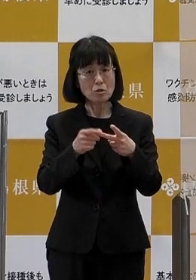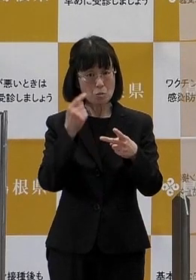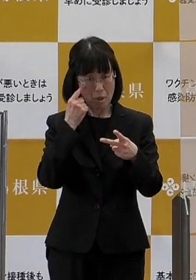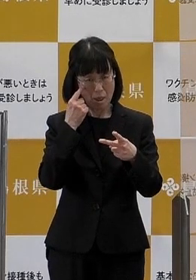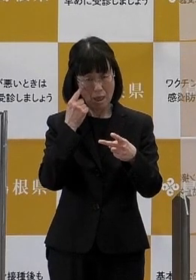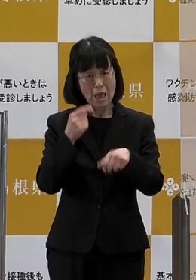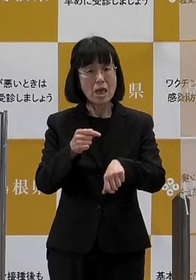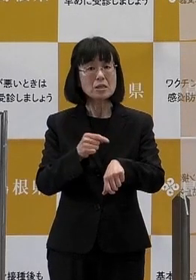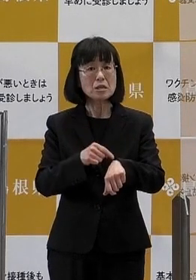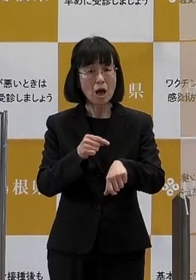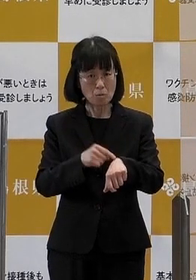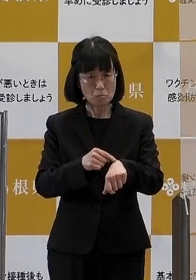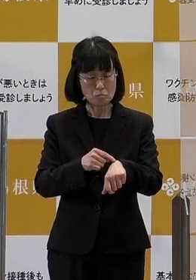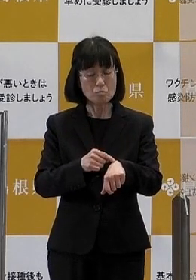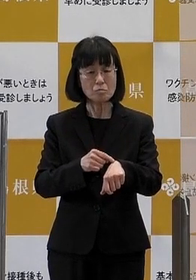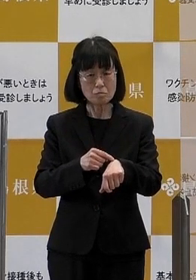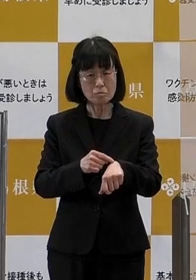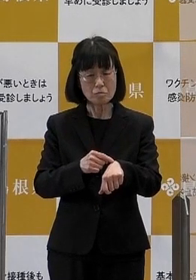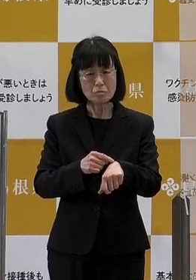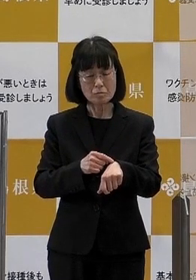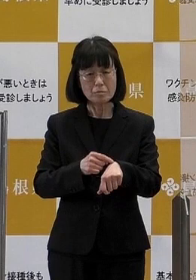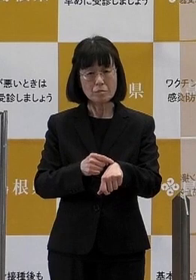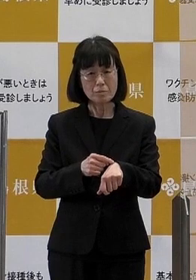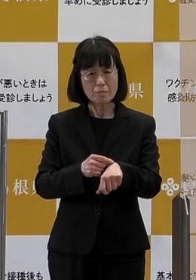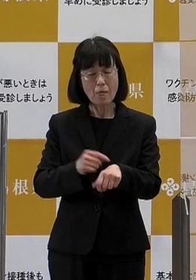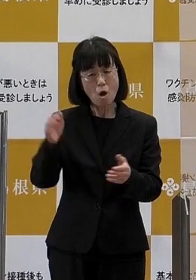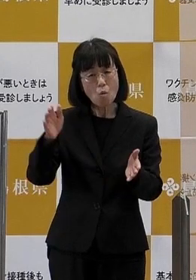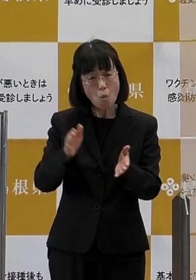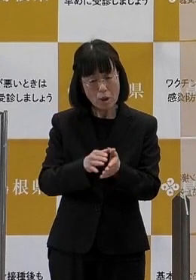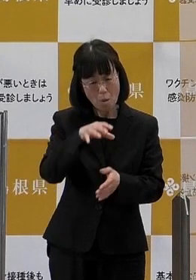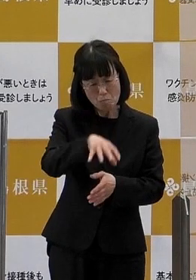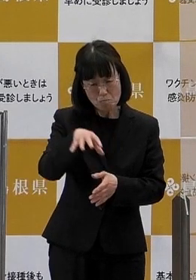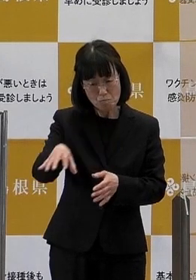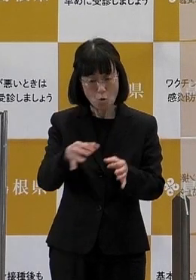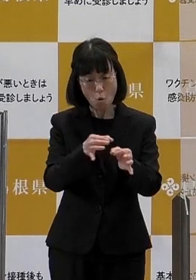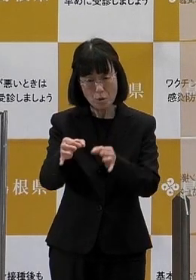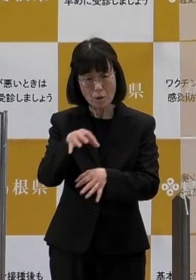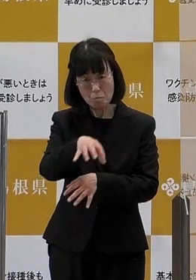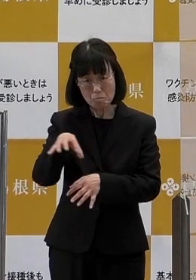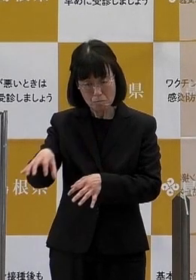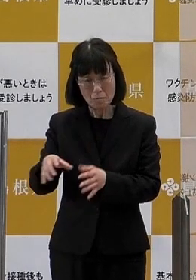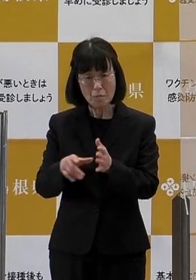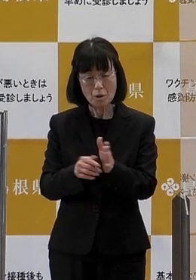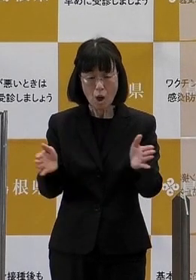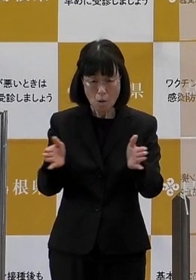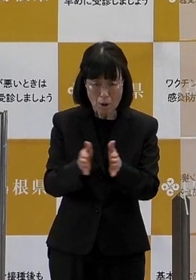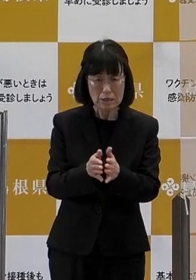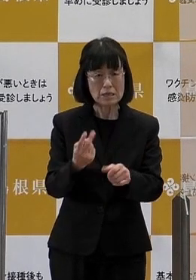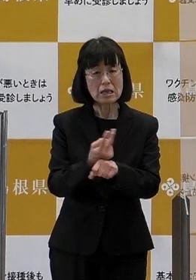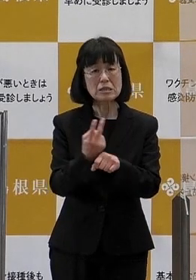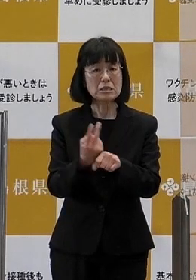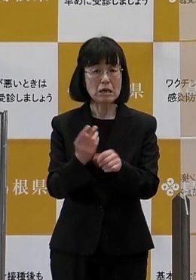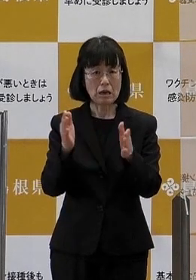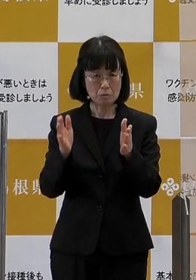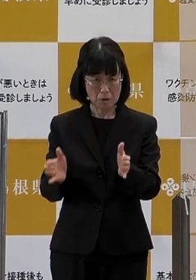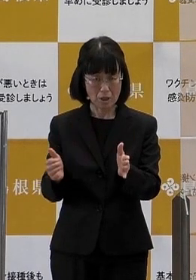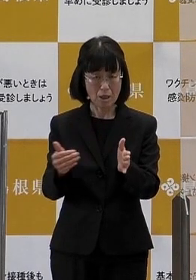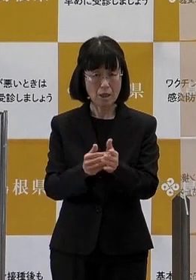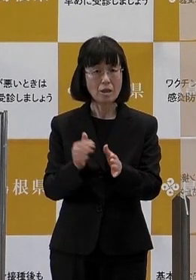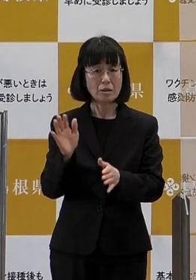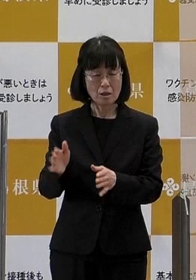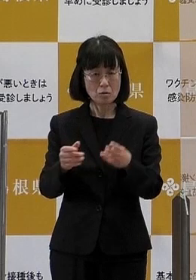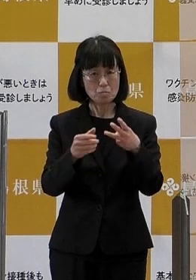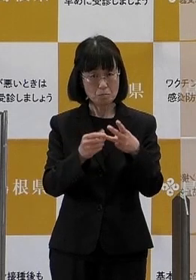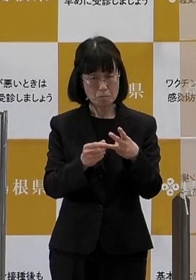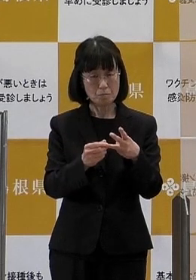ては複数の店舗を利用する場合も含めて合計で2時間以内としてください。3点目に、帰省された方を含